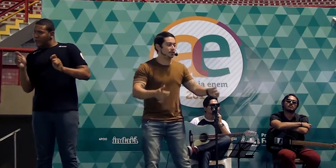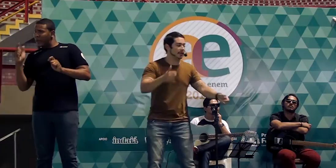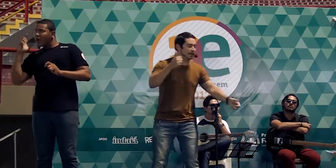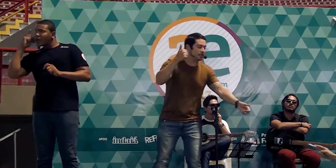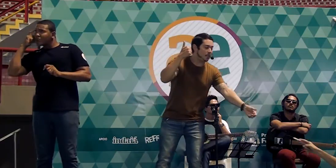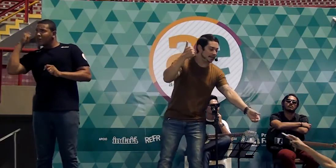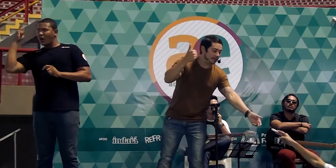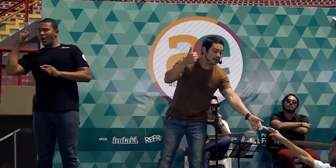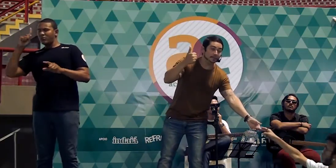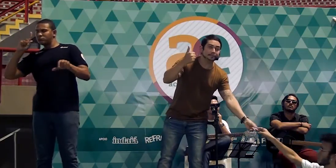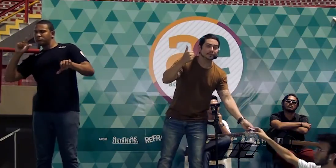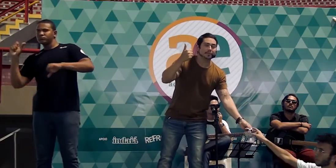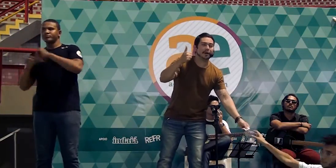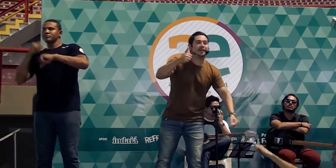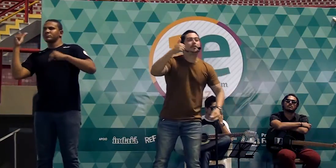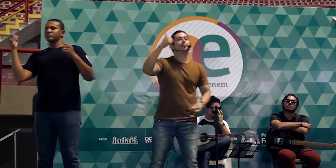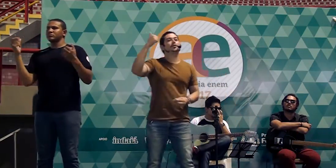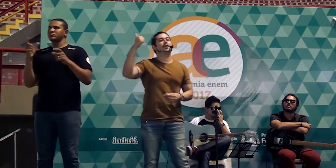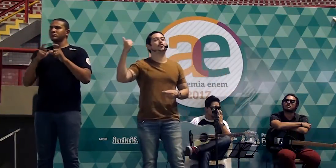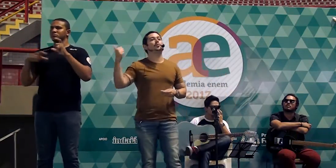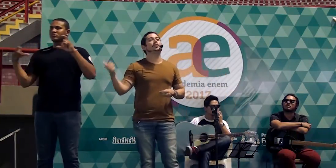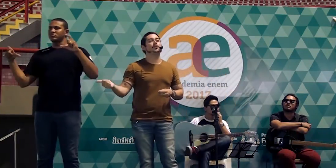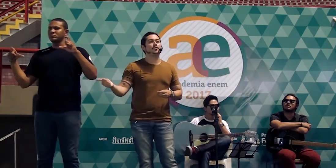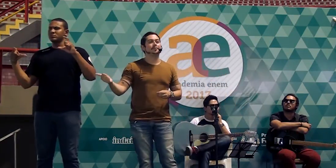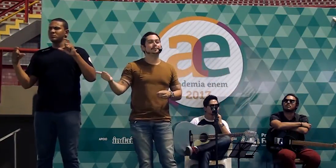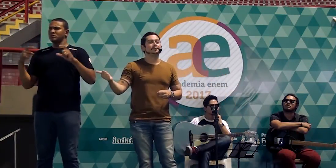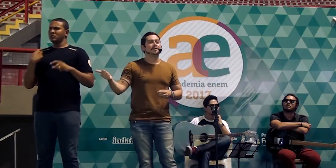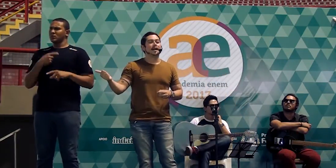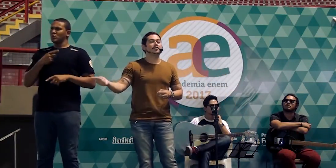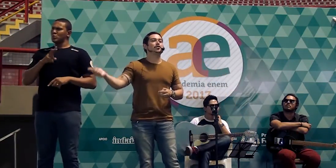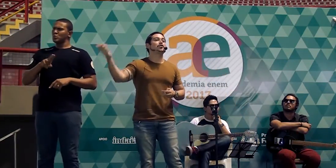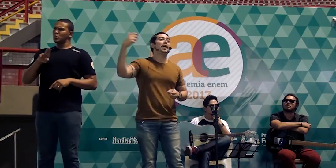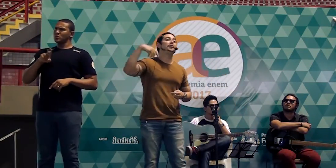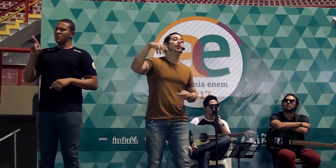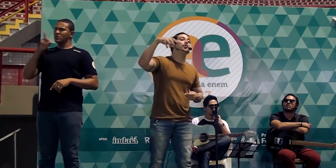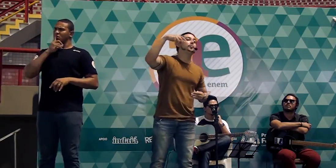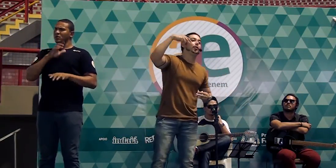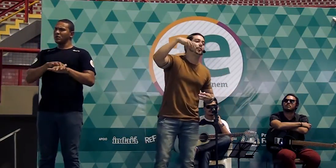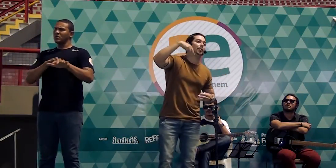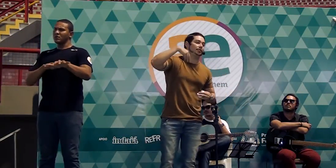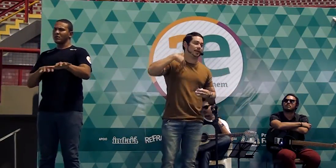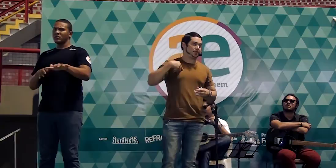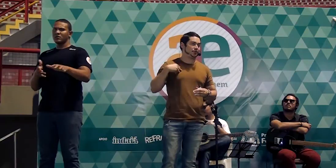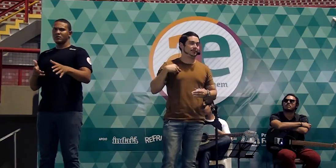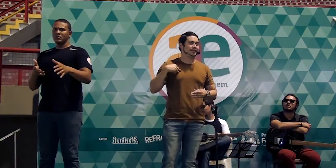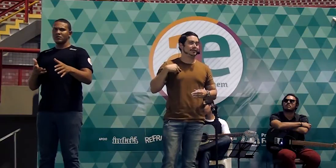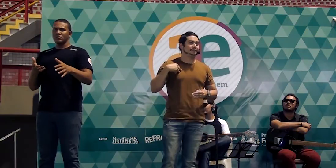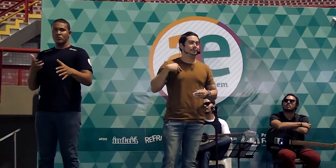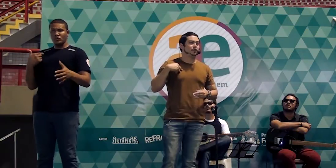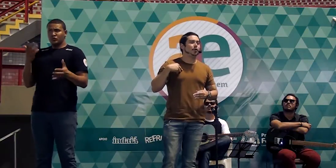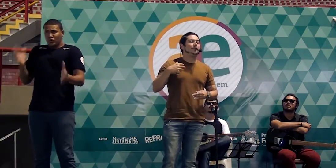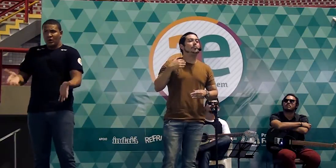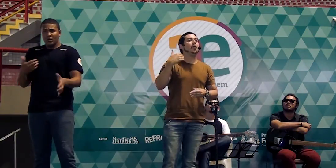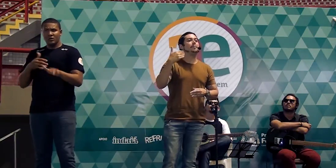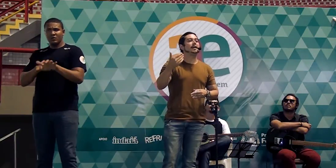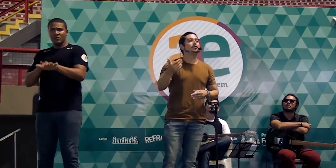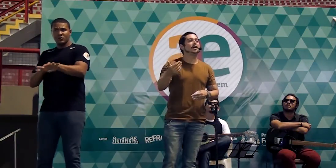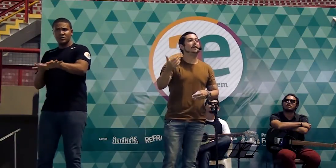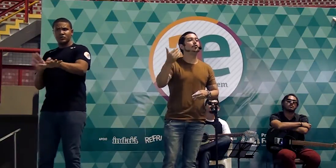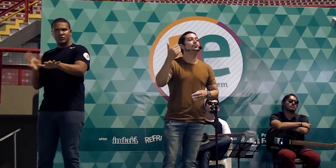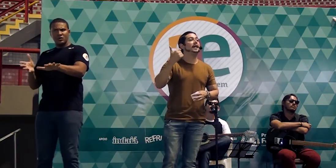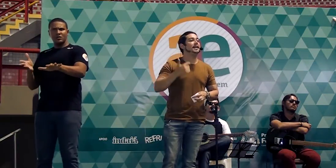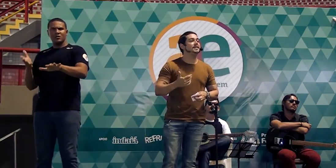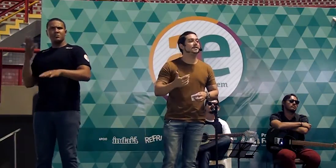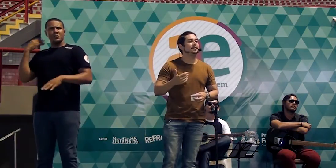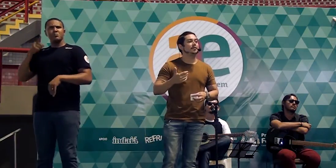usou um personagem de quadrinho para fazer um protesto político. A gente já foi o próprio protesto. Houve um momento